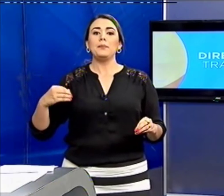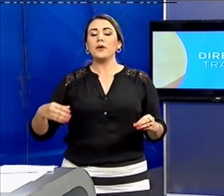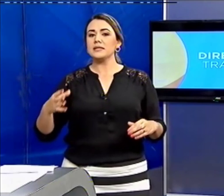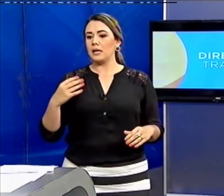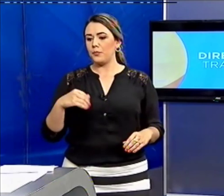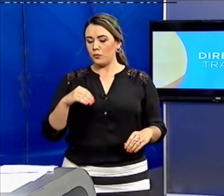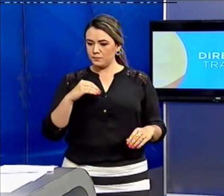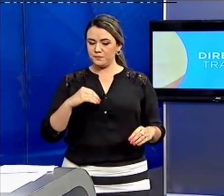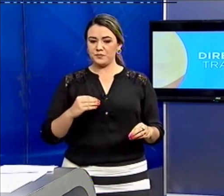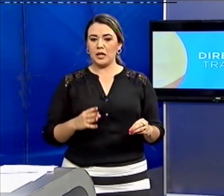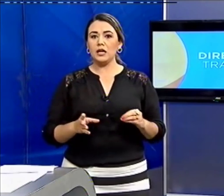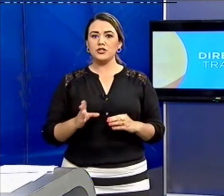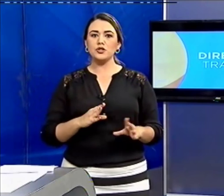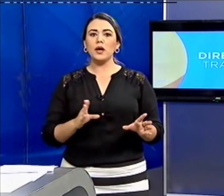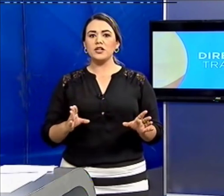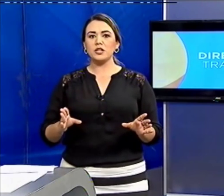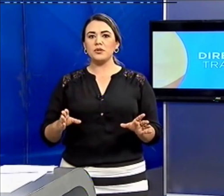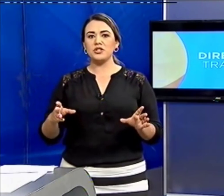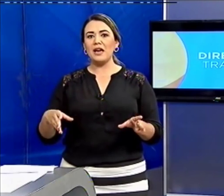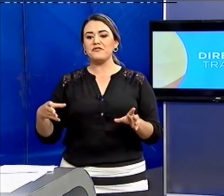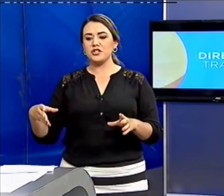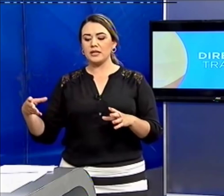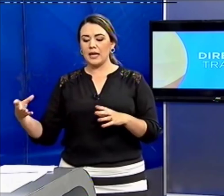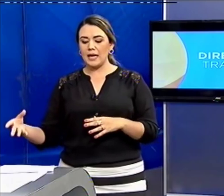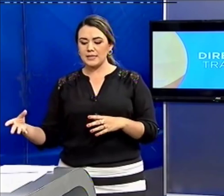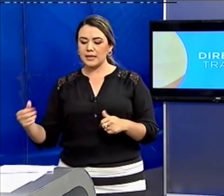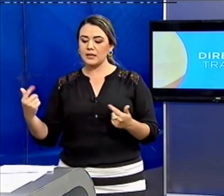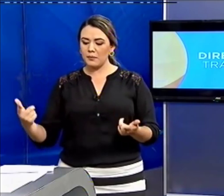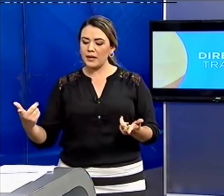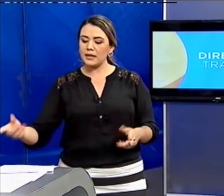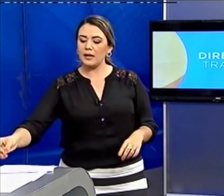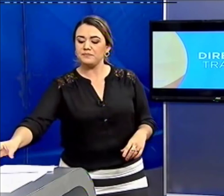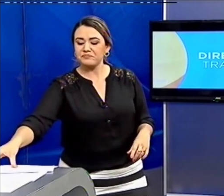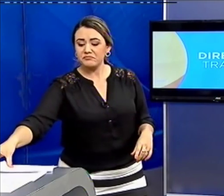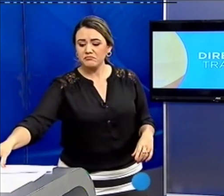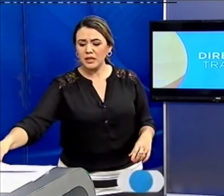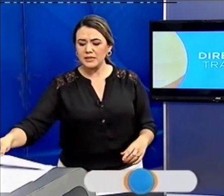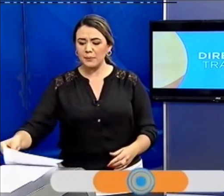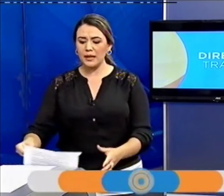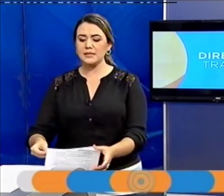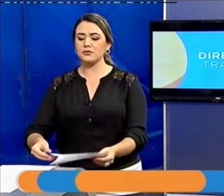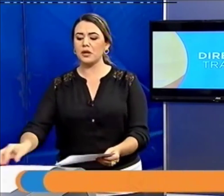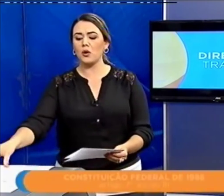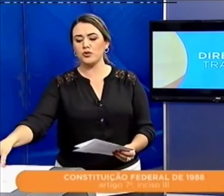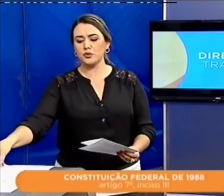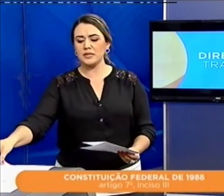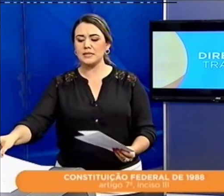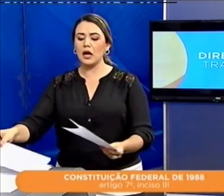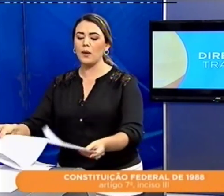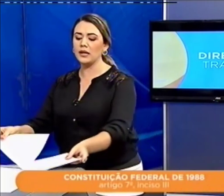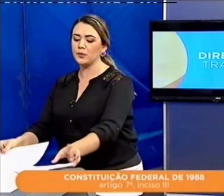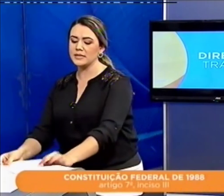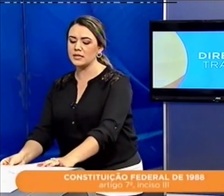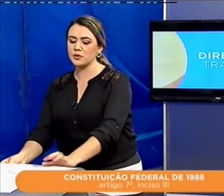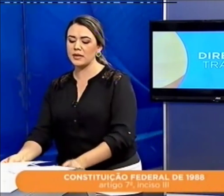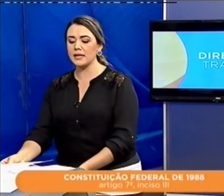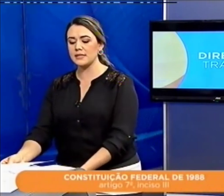Por exemplo, antes do regime de FGTS, que também está estabelecido na Constituição, ali no inciso